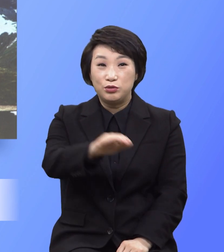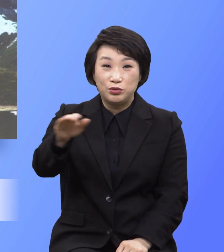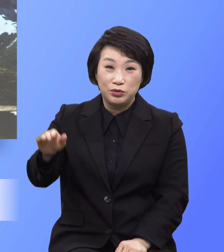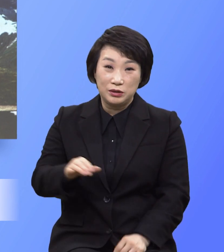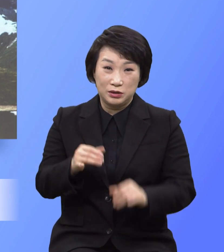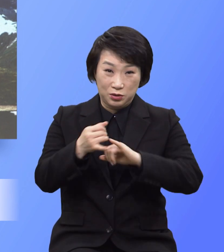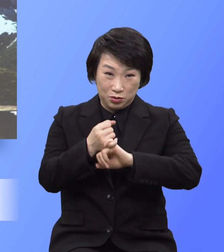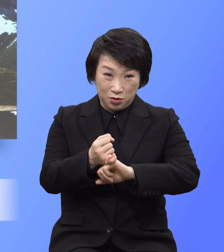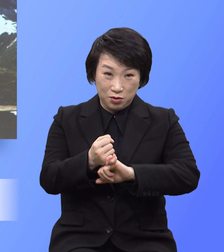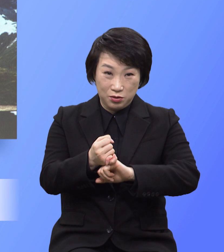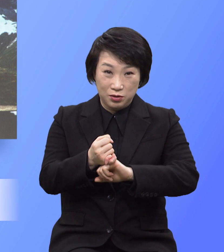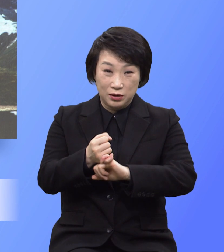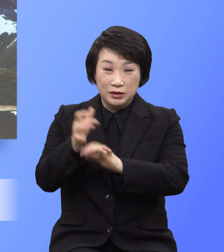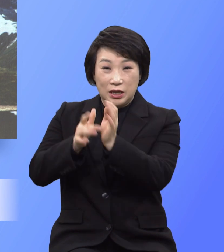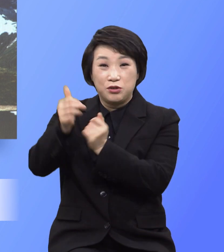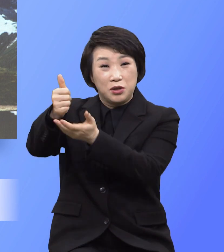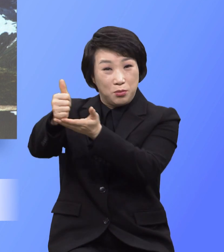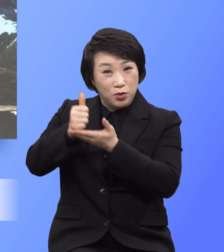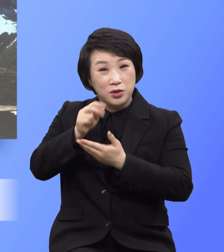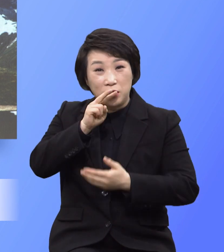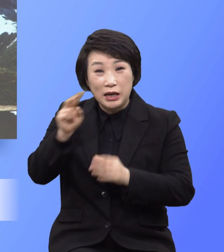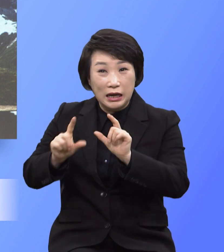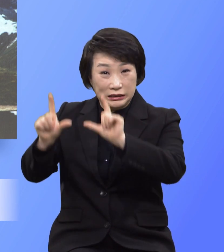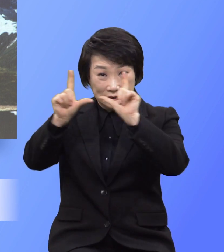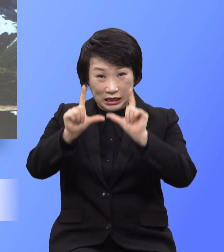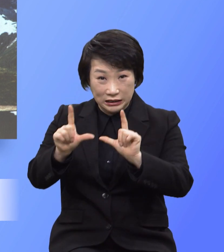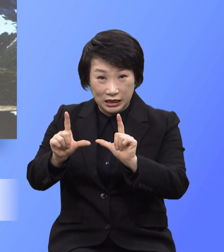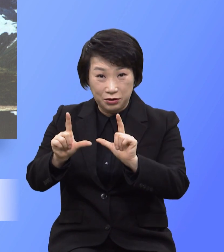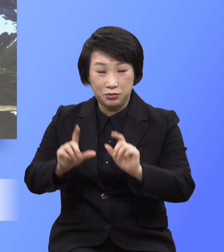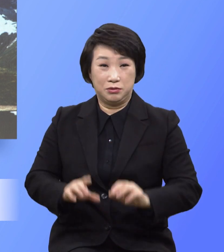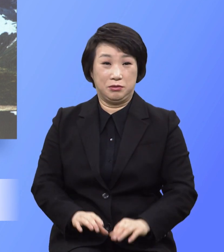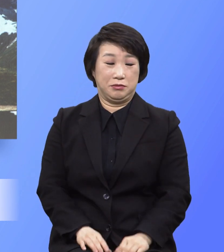우리는 반드시 예수 있어야 산다는